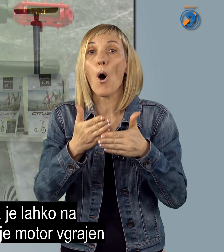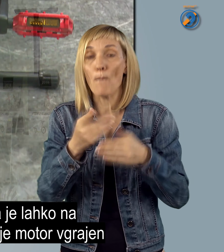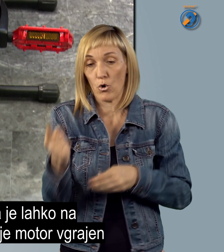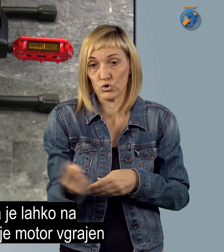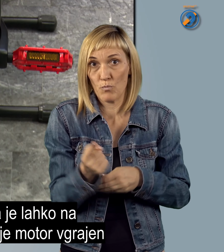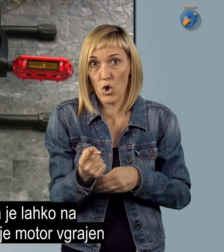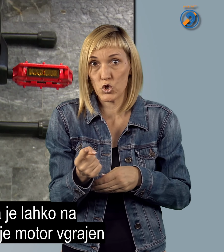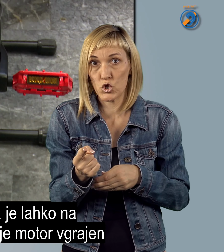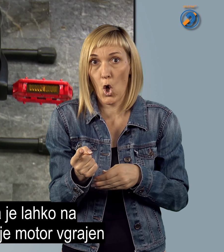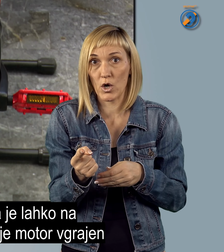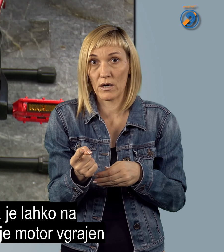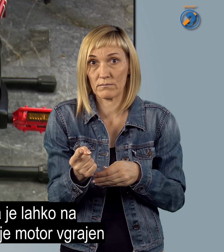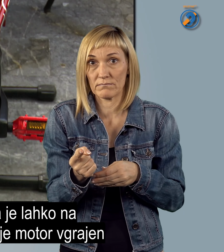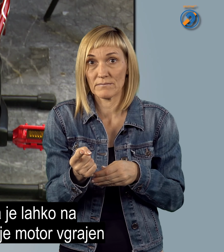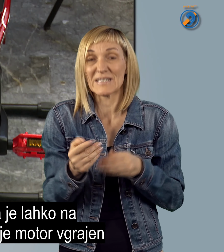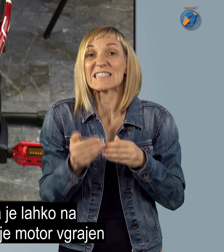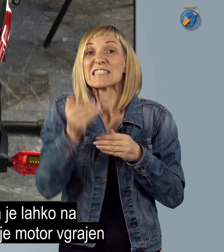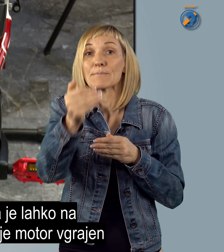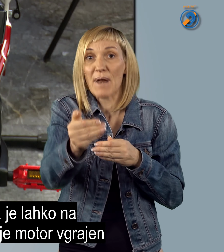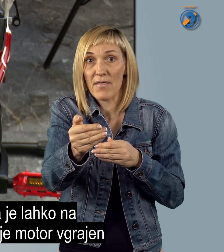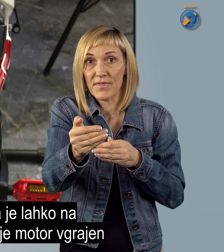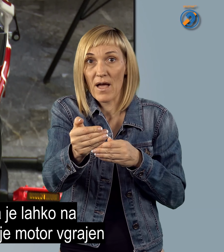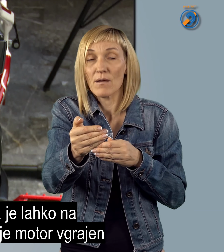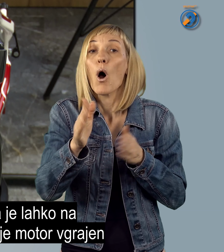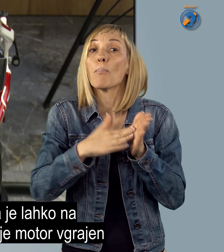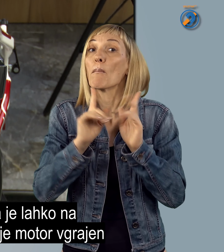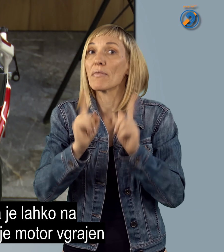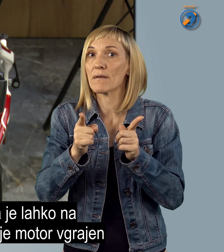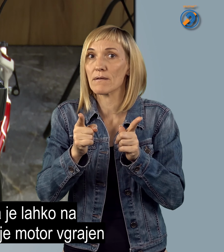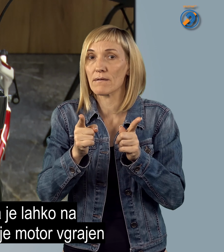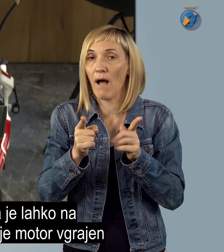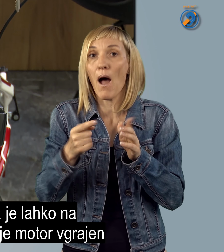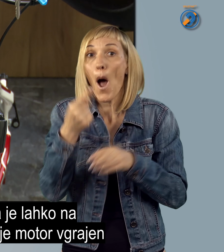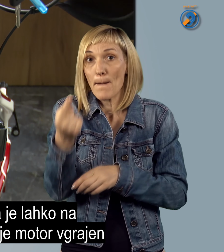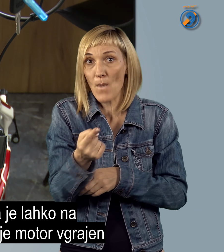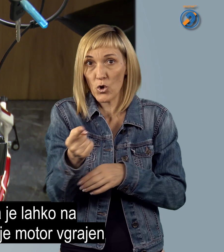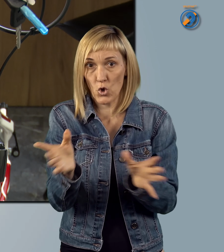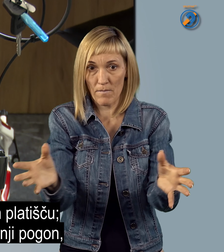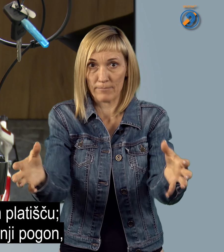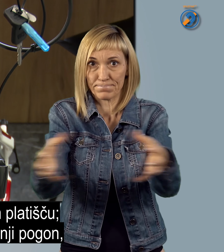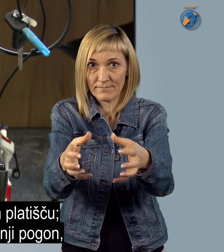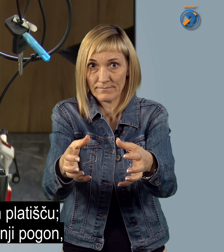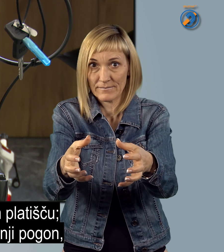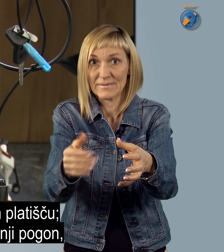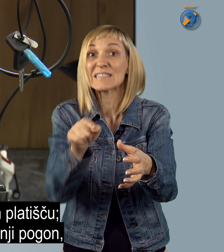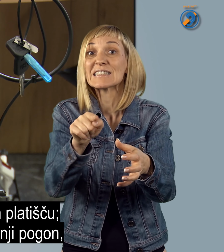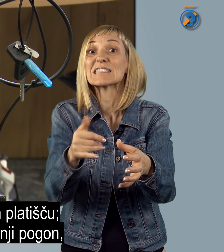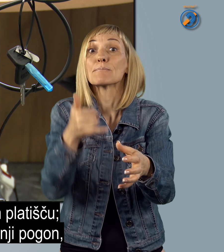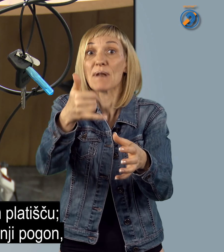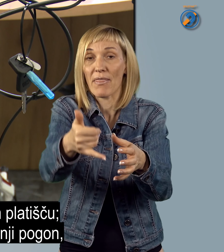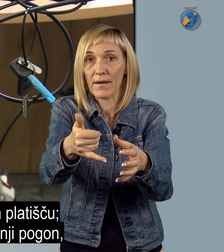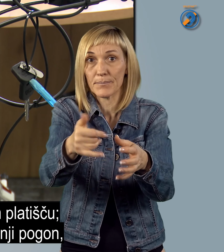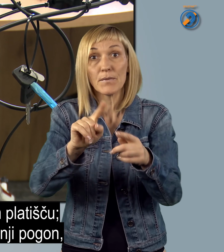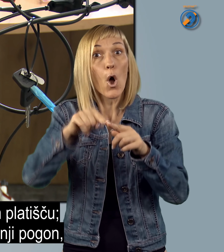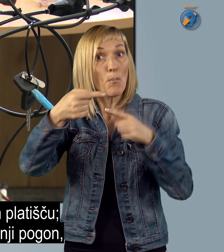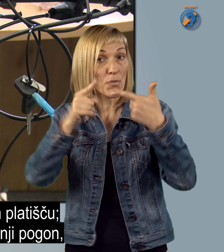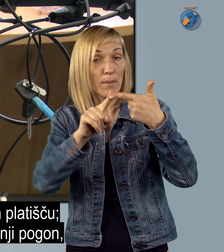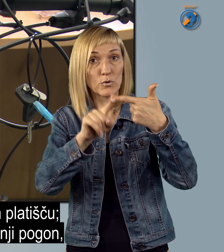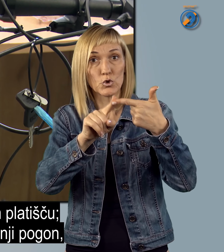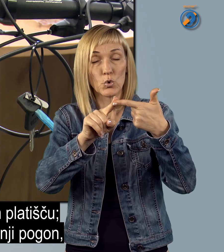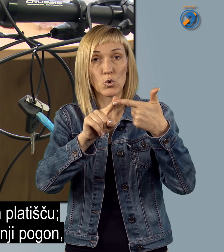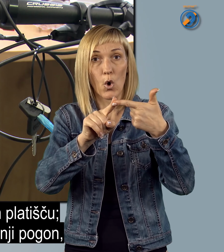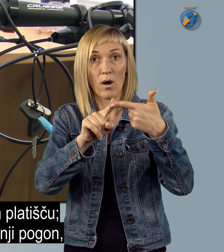pomoč motorja na prednji pogon, kjer imate motor vgrajen v sprednjem platišču. Potem je